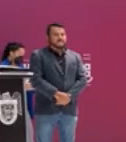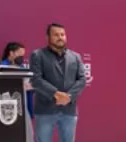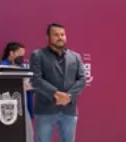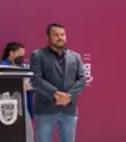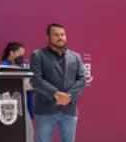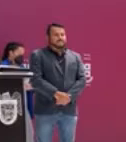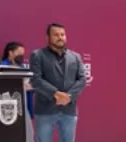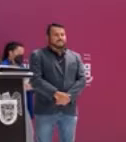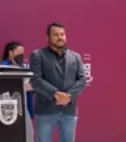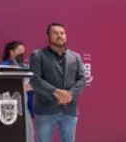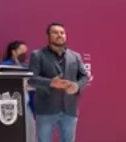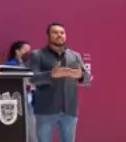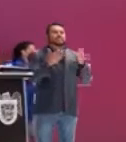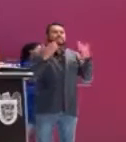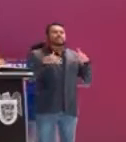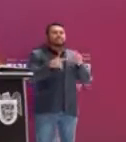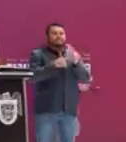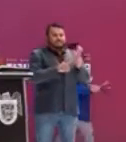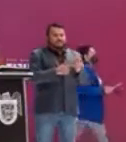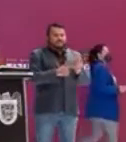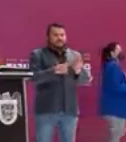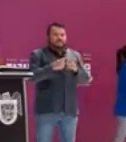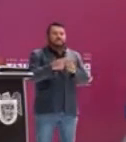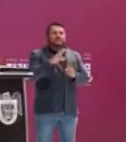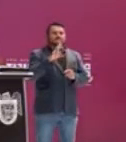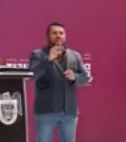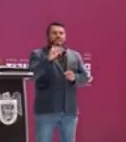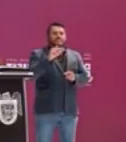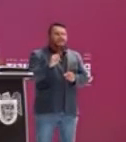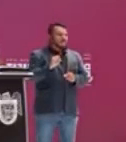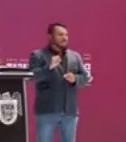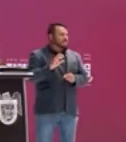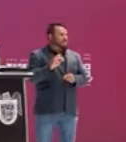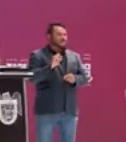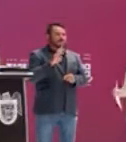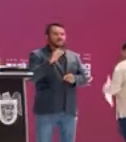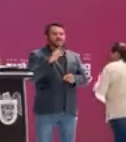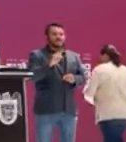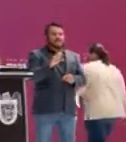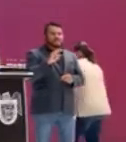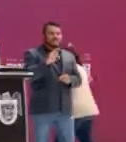Continuamos con Roger Osvaldo Ortiz Pagos.